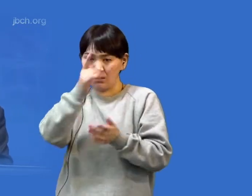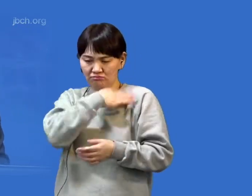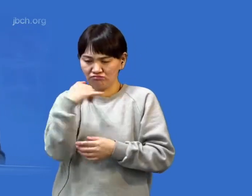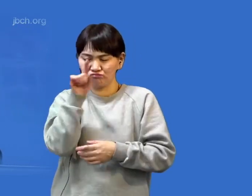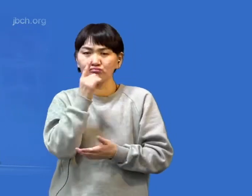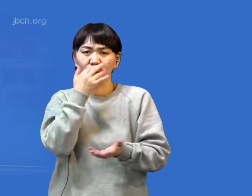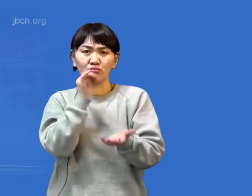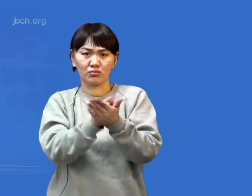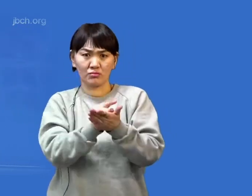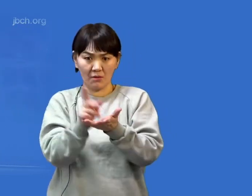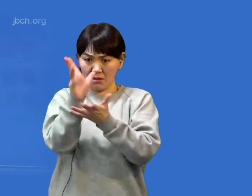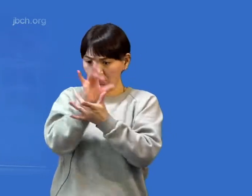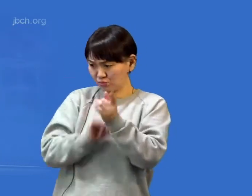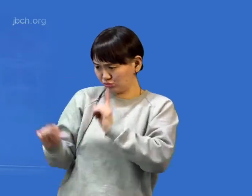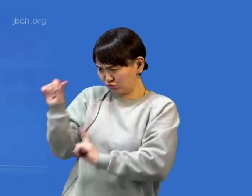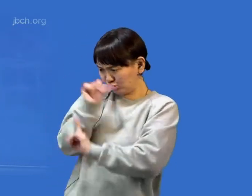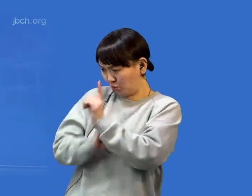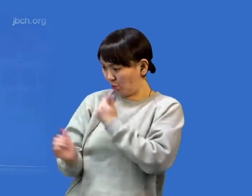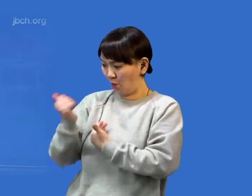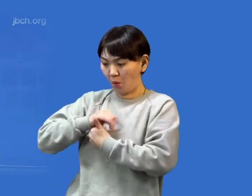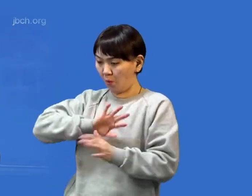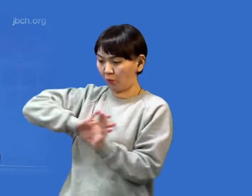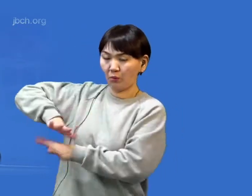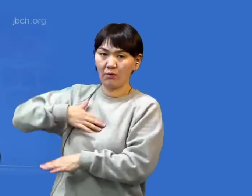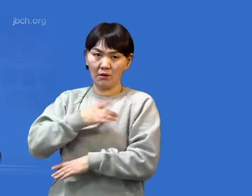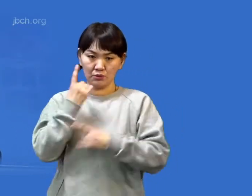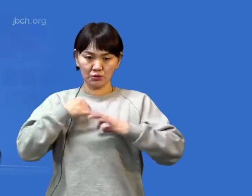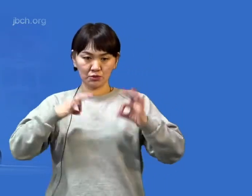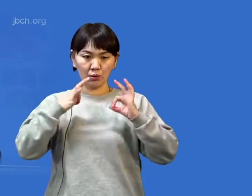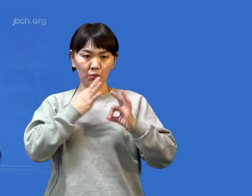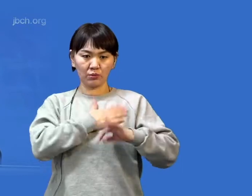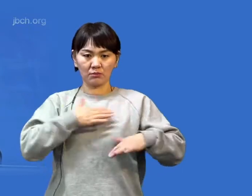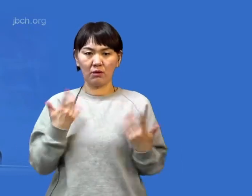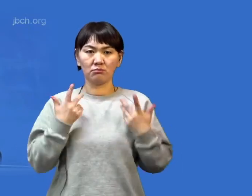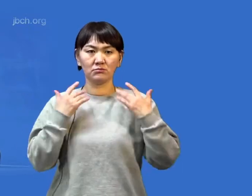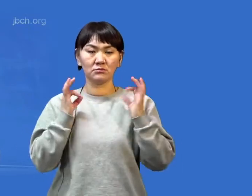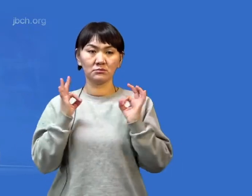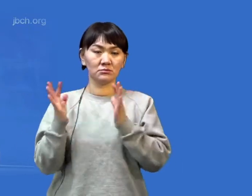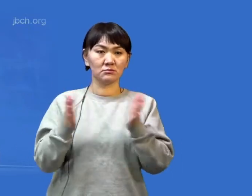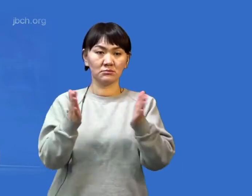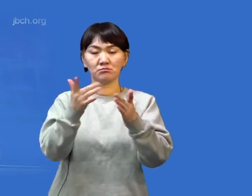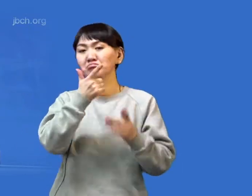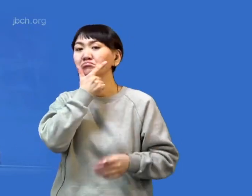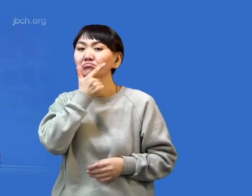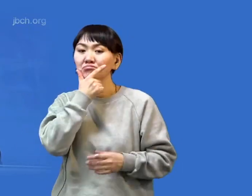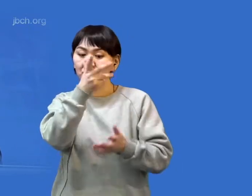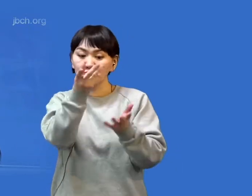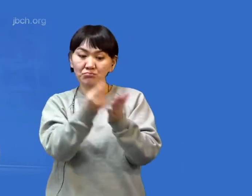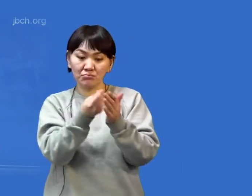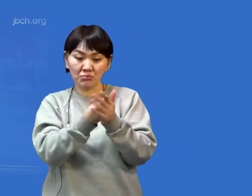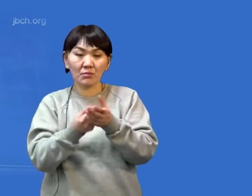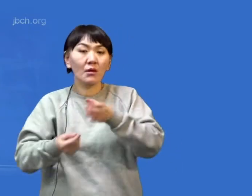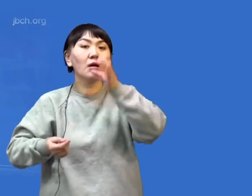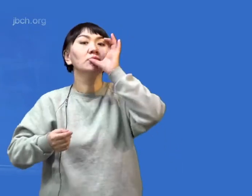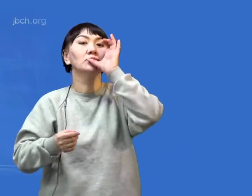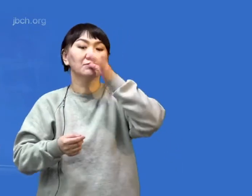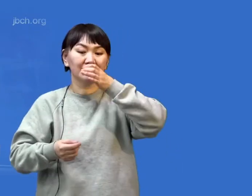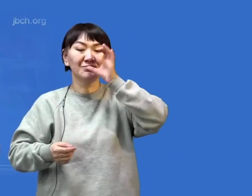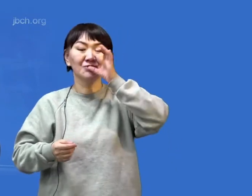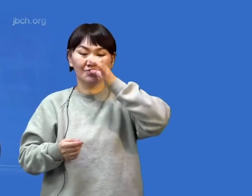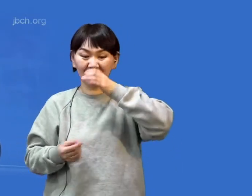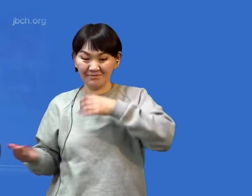хэвийн итгэлээрээ амьдрах боломжгүй юм. Дүүрэл гэдэг байгаа нь энэ аяган дотор ус за